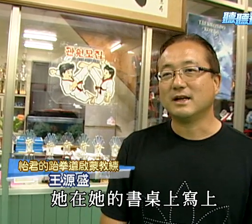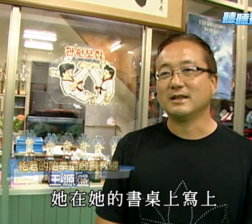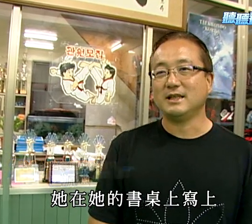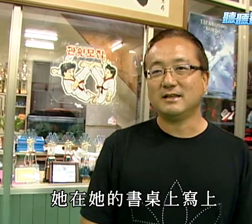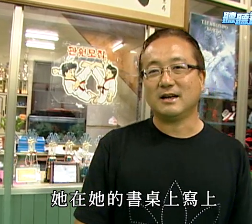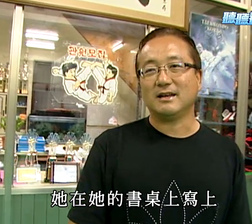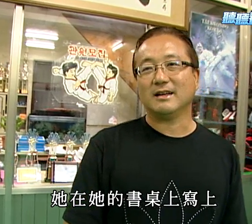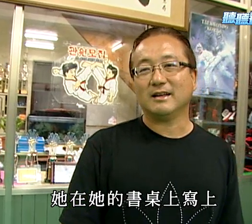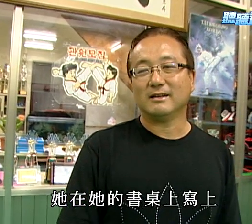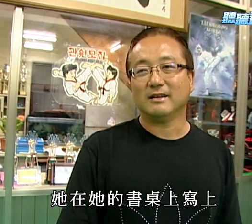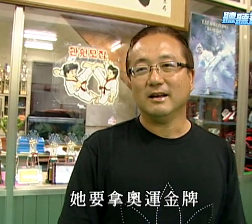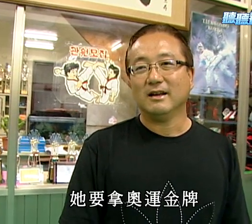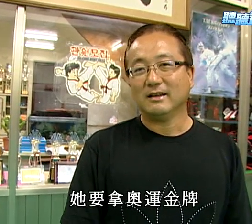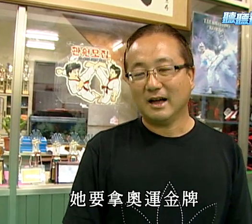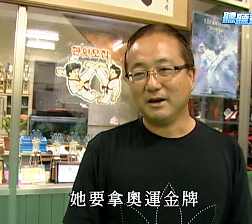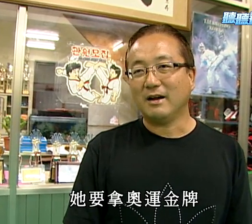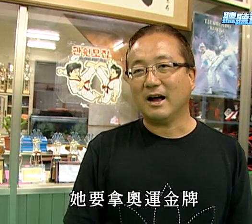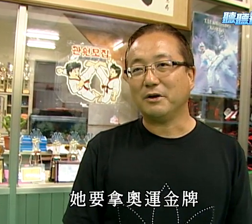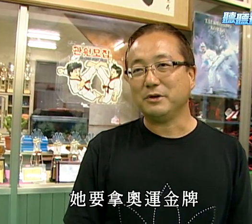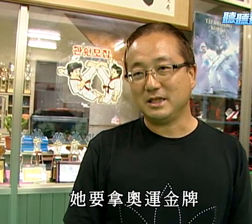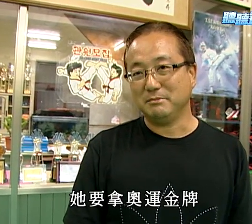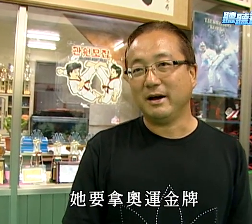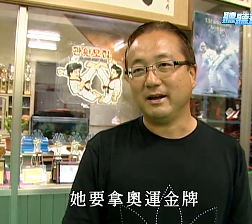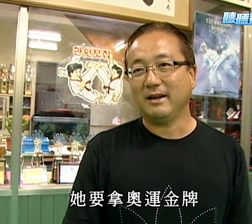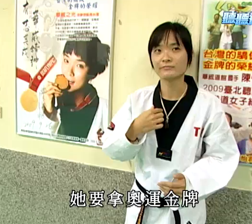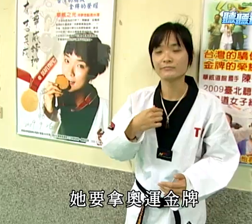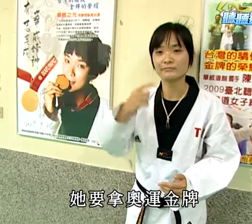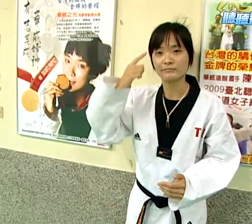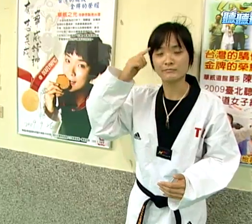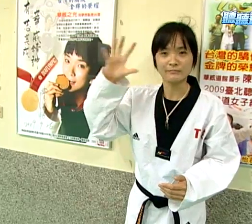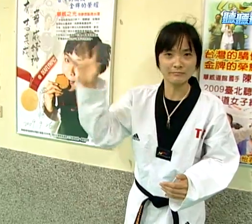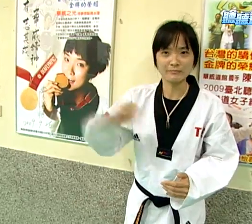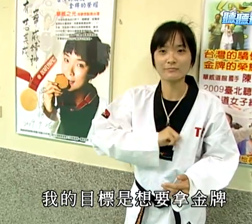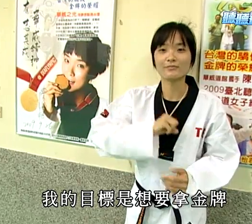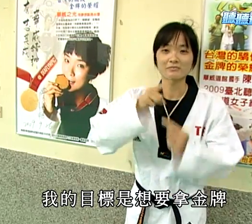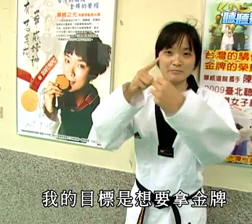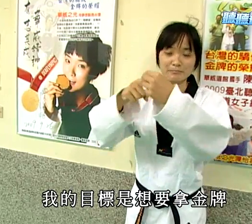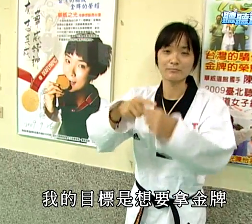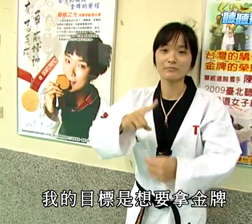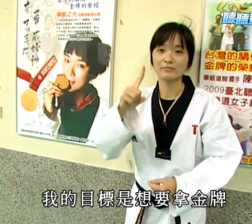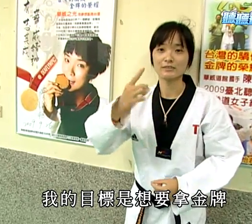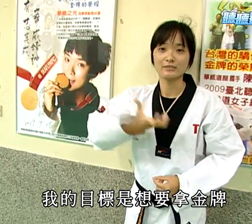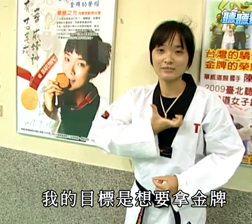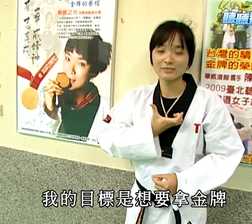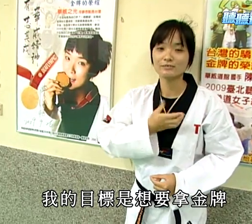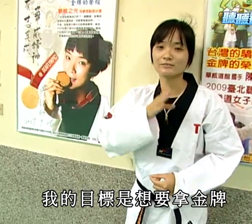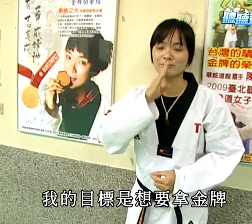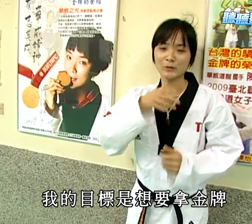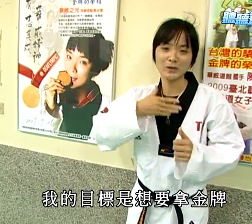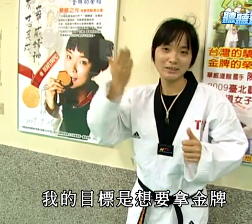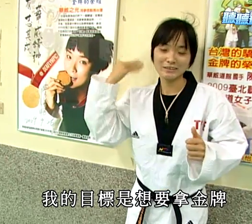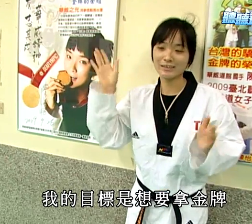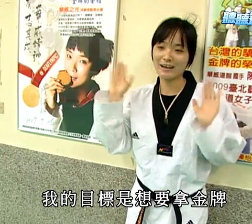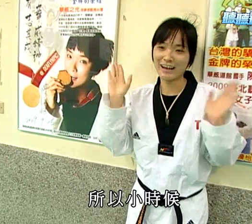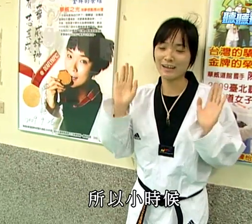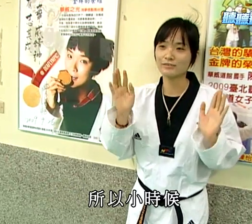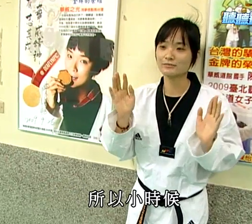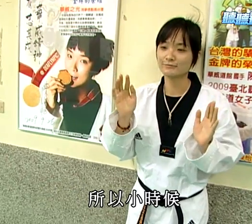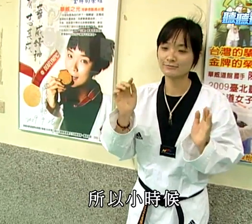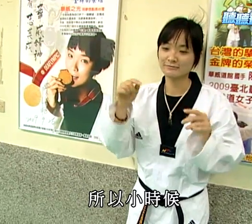写上。他要拿奥运金牌。 我的目标是想要拿金牌，所以小时候我